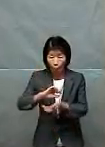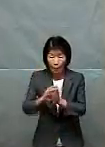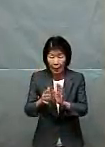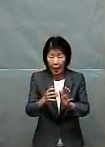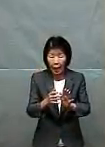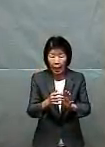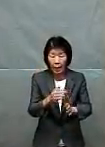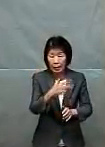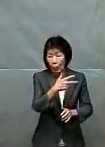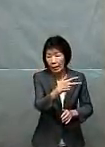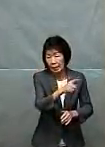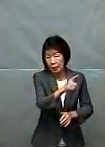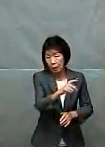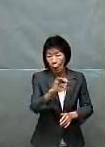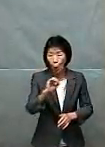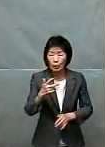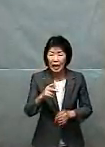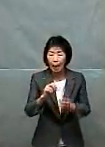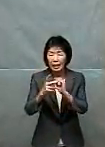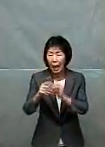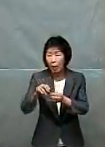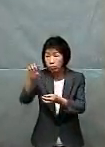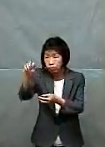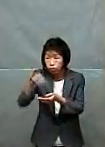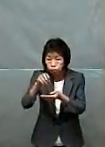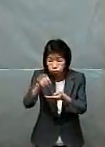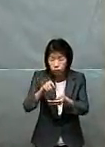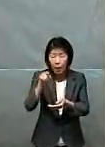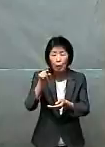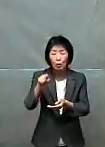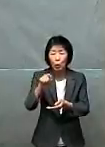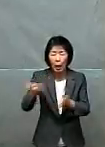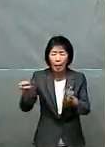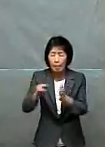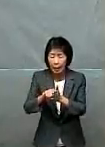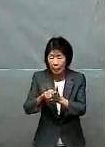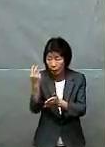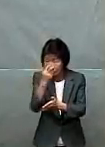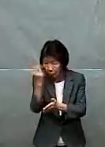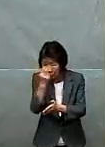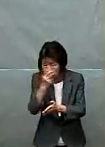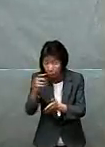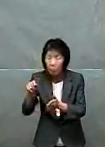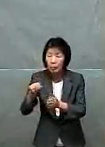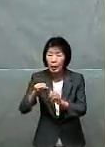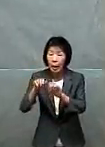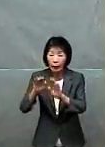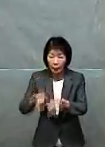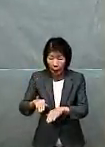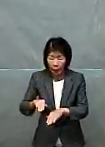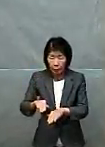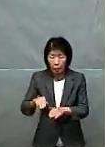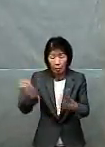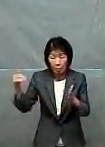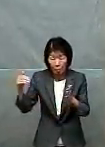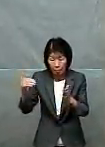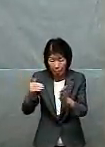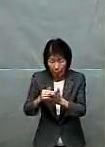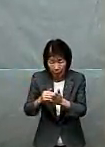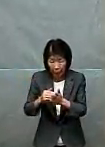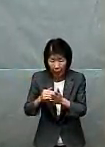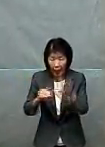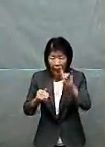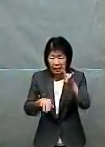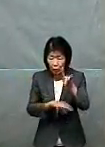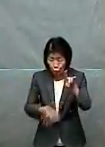尾花沢市産のコシ油につきましても、これまでも検査を実施してきましたが、いずれも基準値以